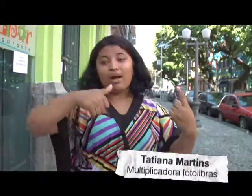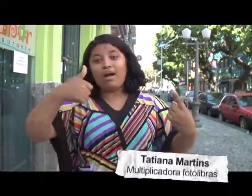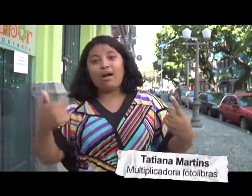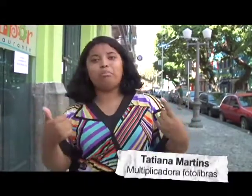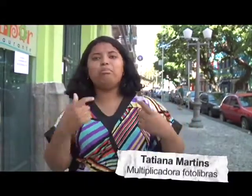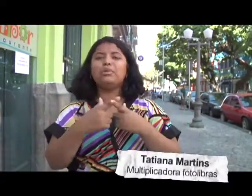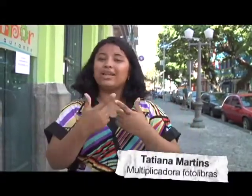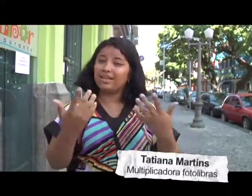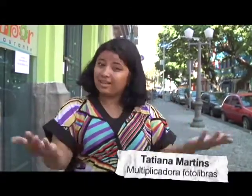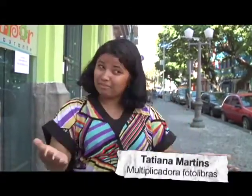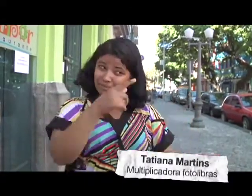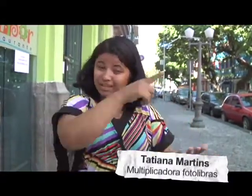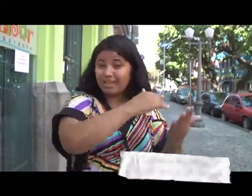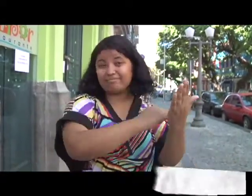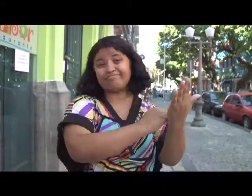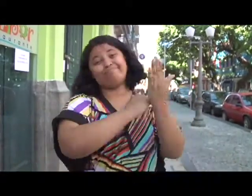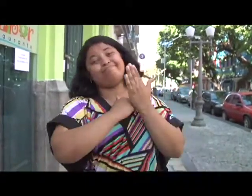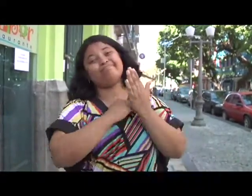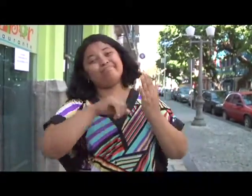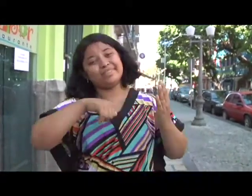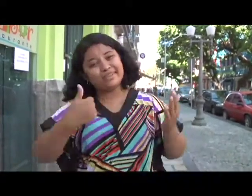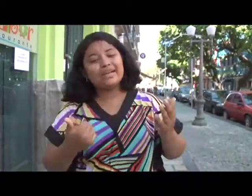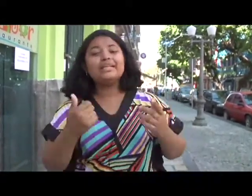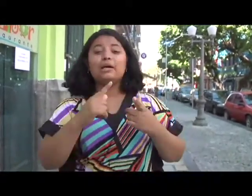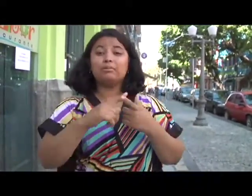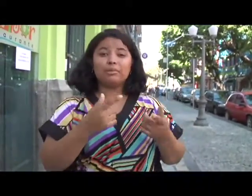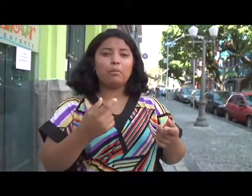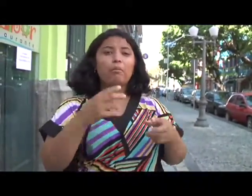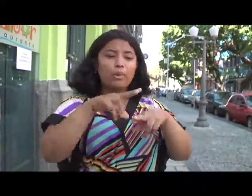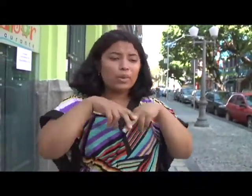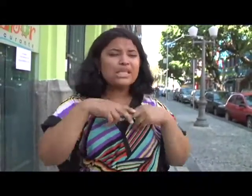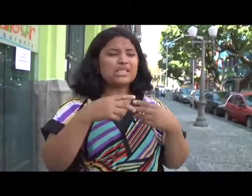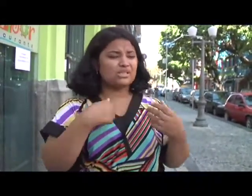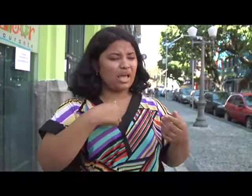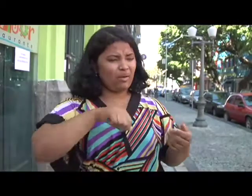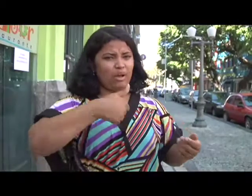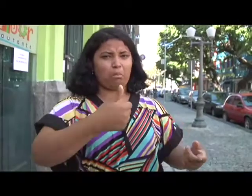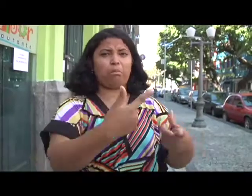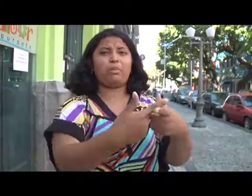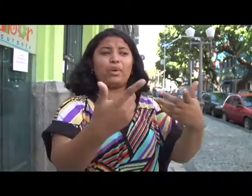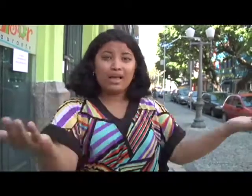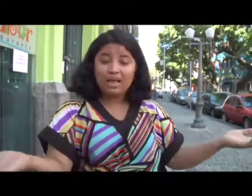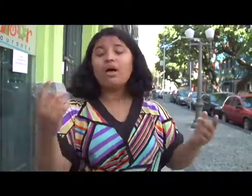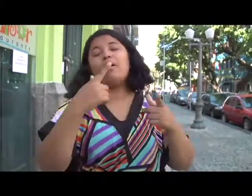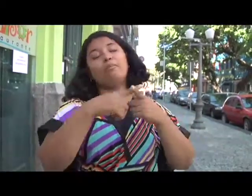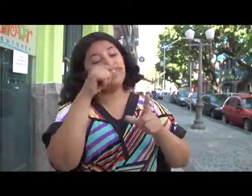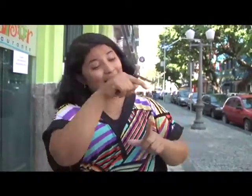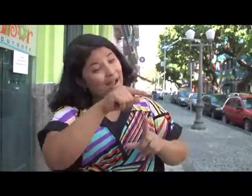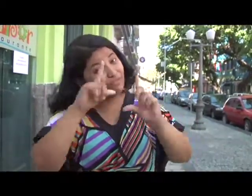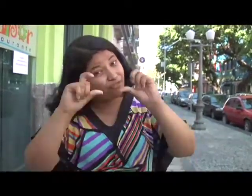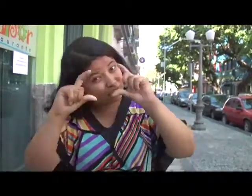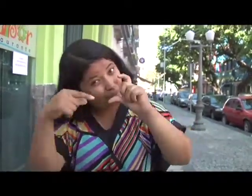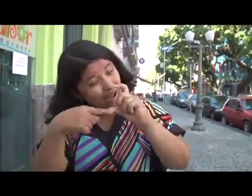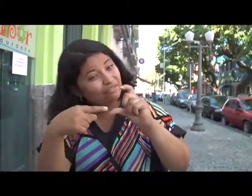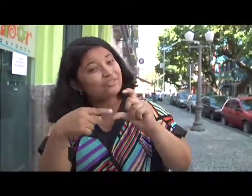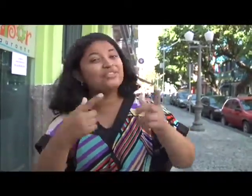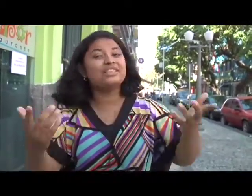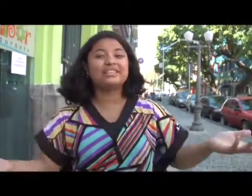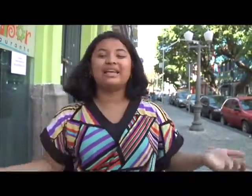sou agora, melhorei bastante. E quem tem me ajudado é o projeto, aumentar minha autoestima. Através da fotografia eu tenho